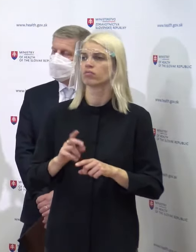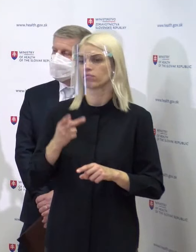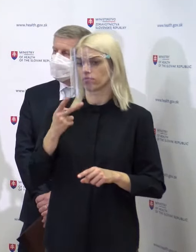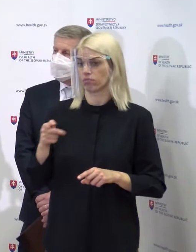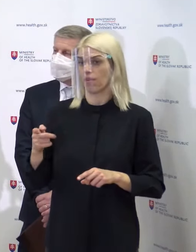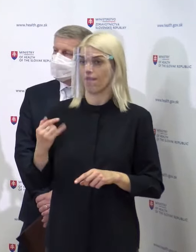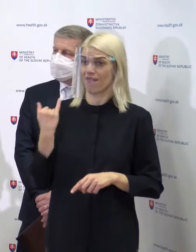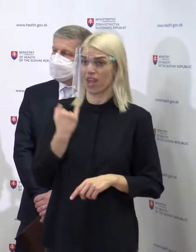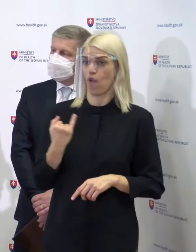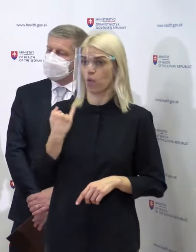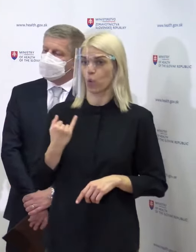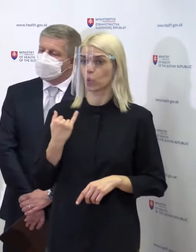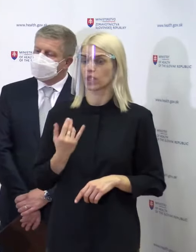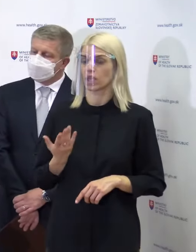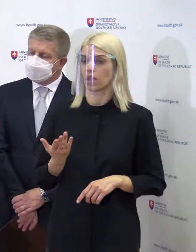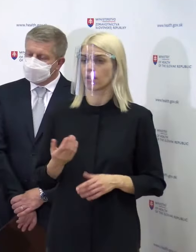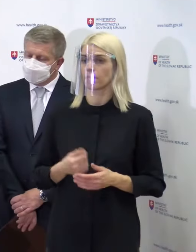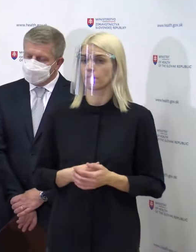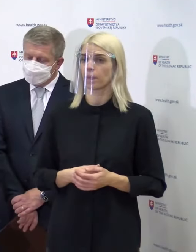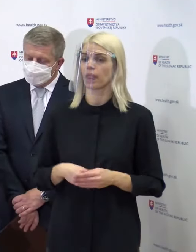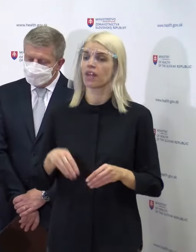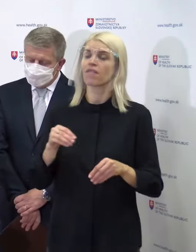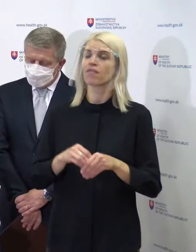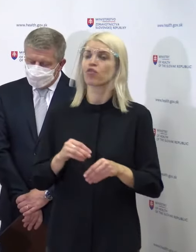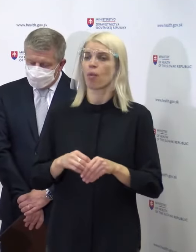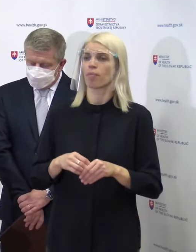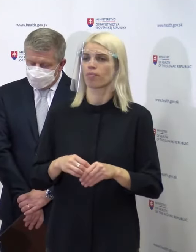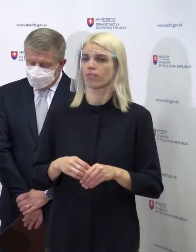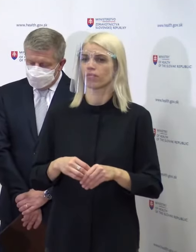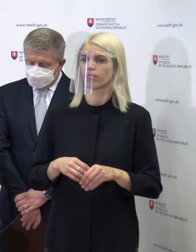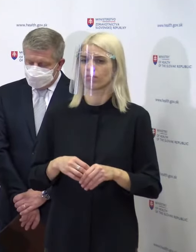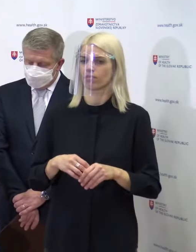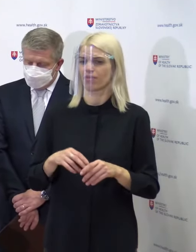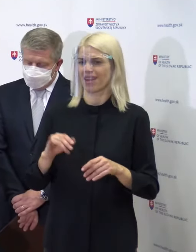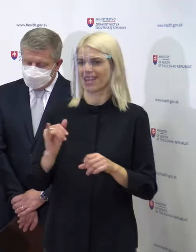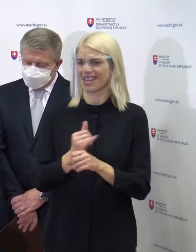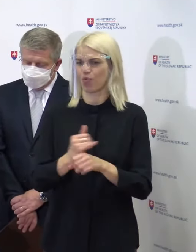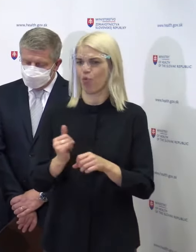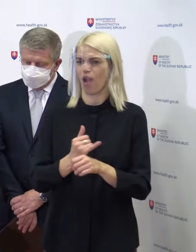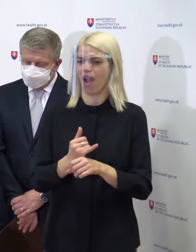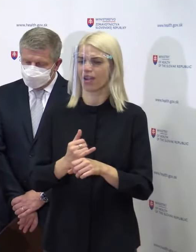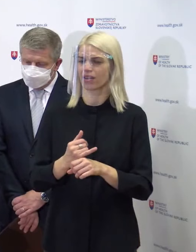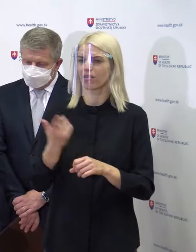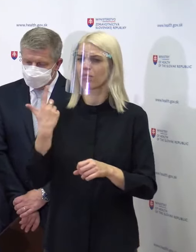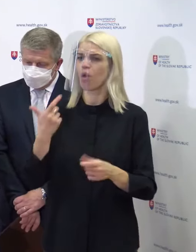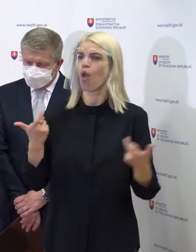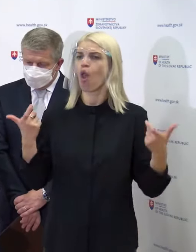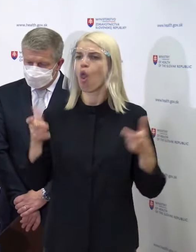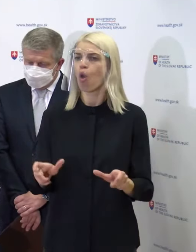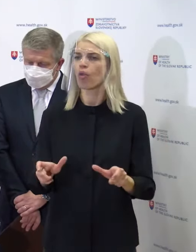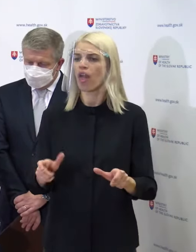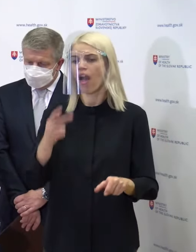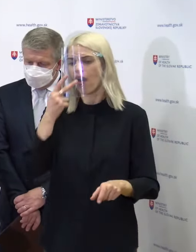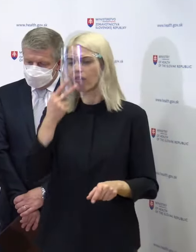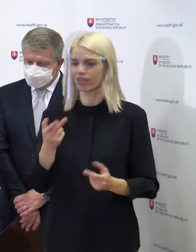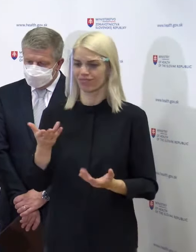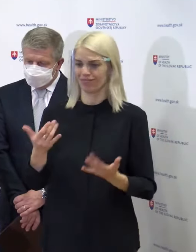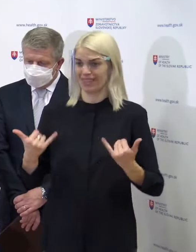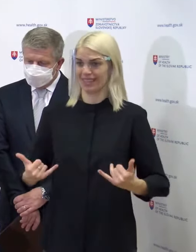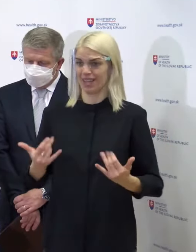Vidíme oproti tomu lockdownu, čo bol začiatkom tohto roka, že podľa všetkého nie je